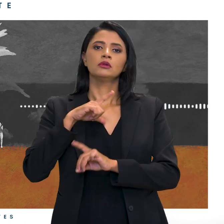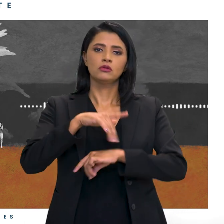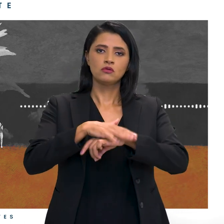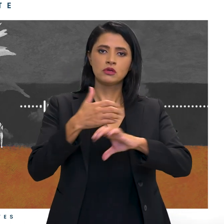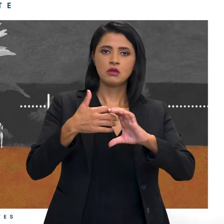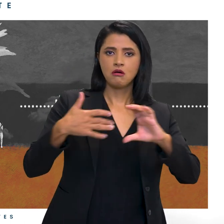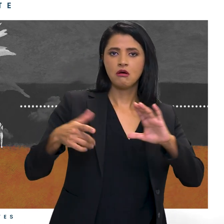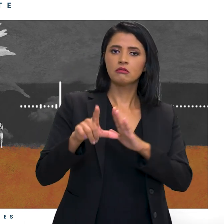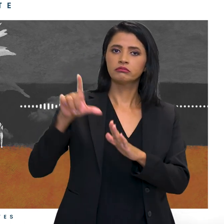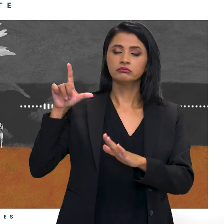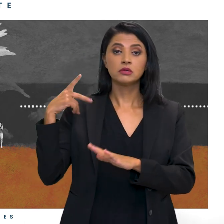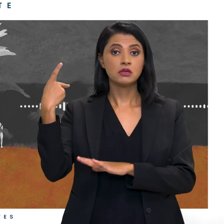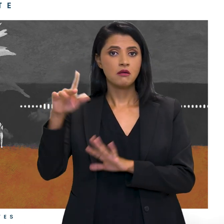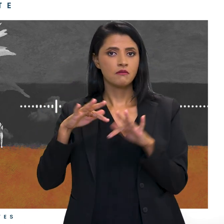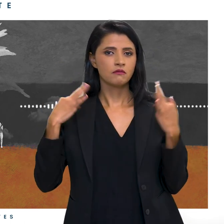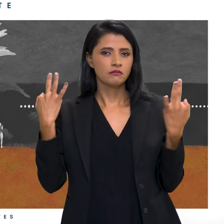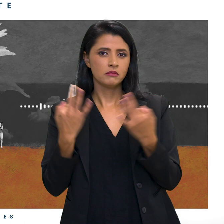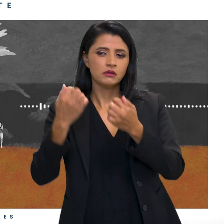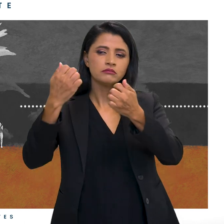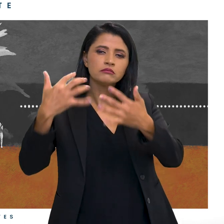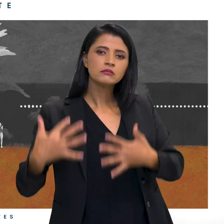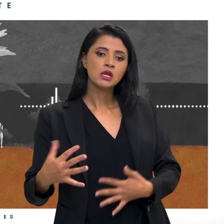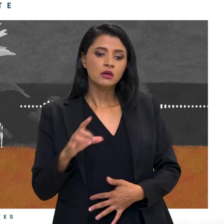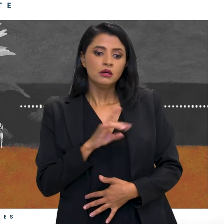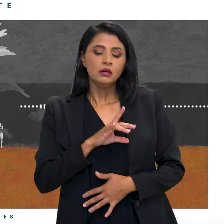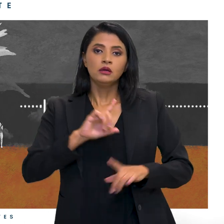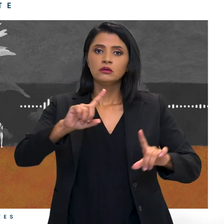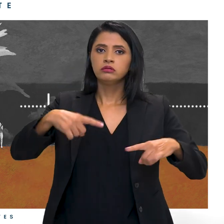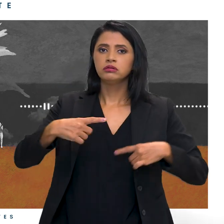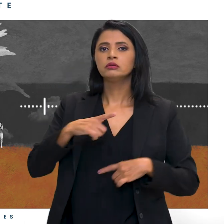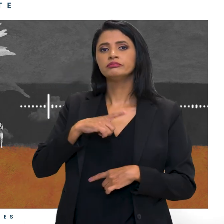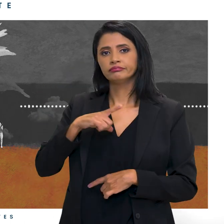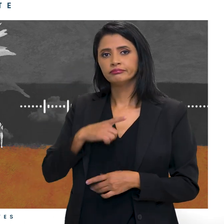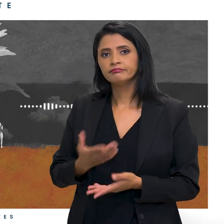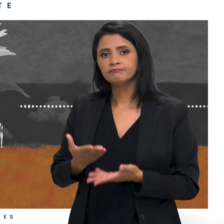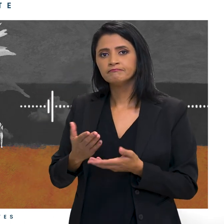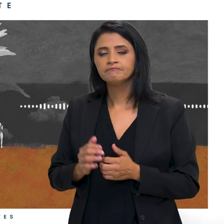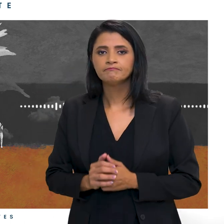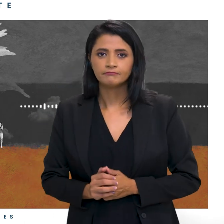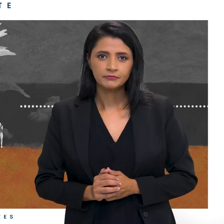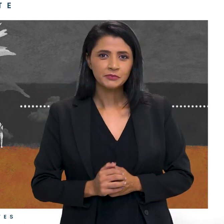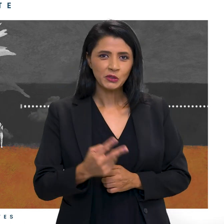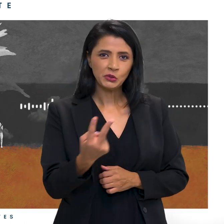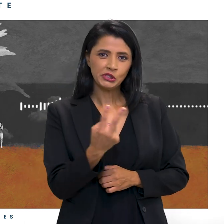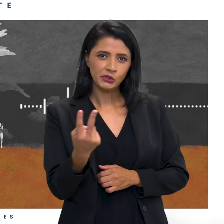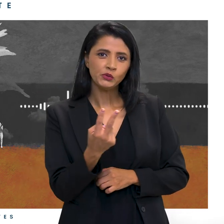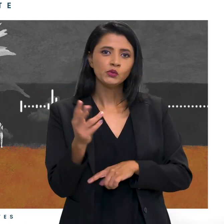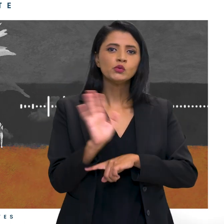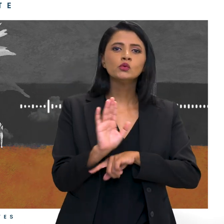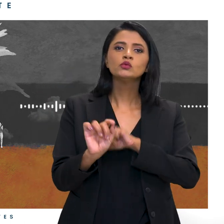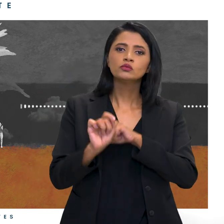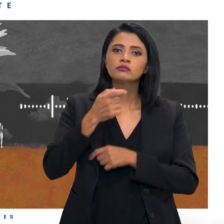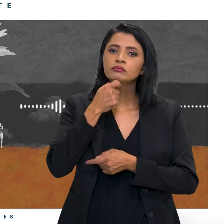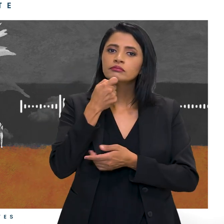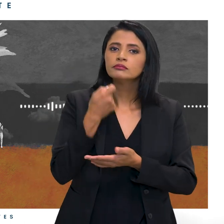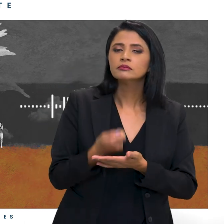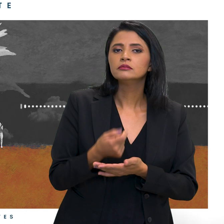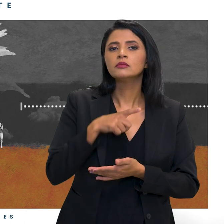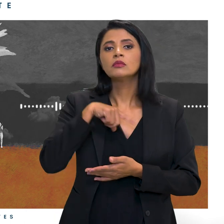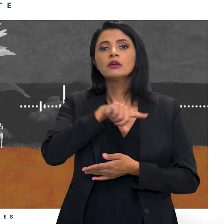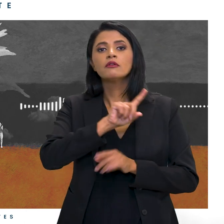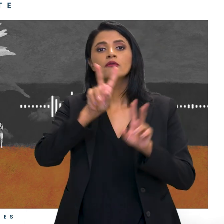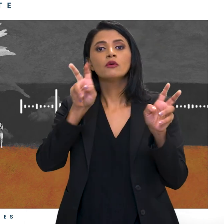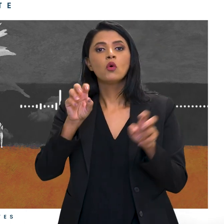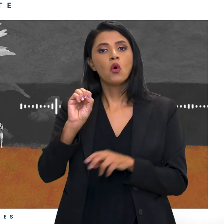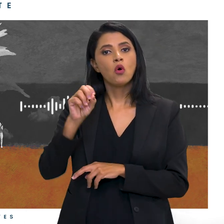com uma doença rara desde cedo. As famílias delas contam sobre os medos e os desafios enfrentados. O segundo episódio, Estamos